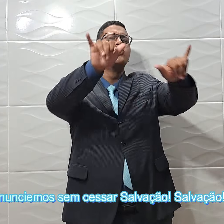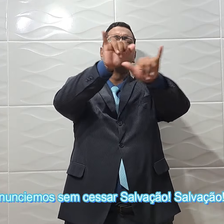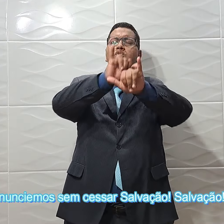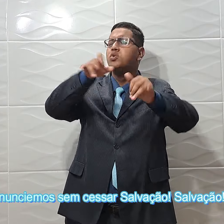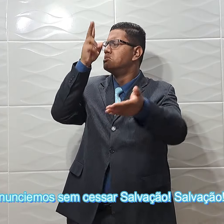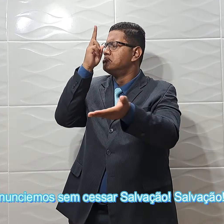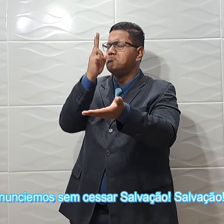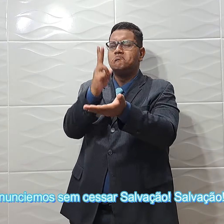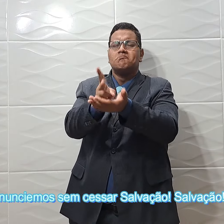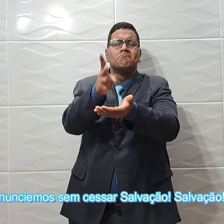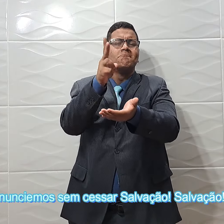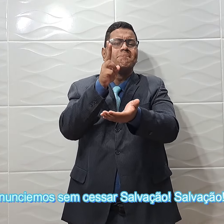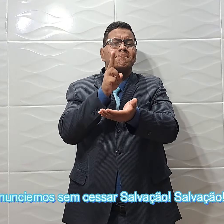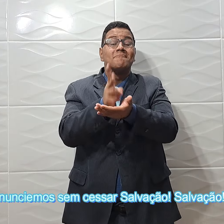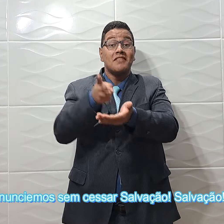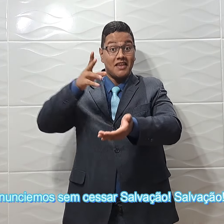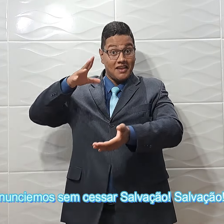Anunciemos sem cessar